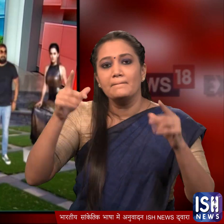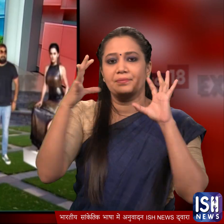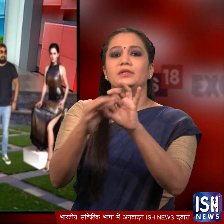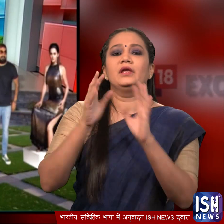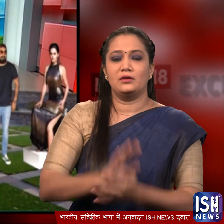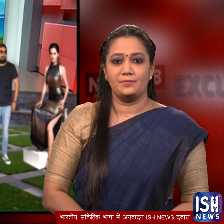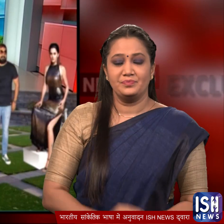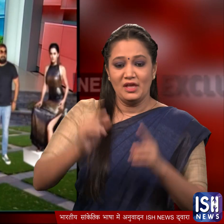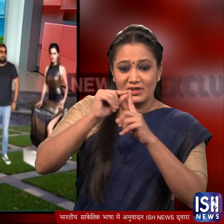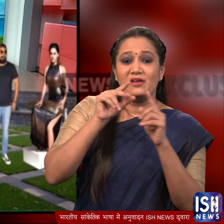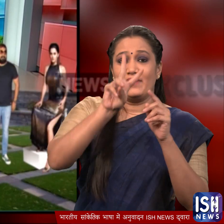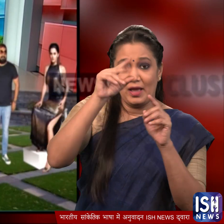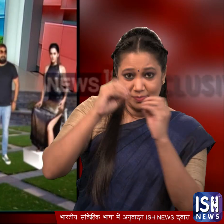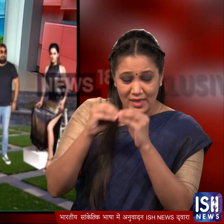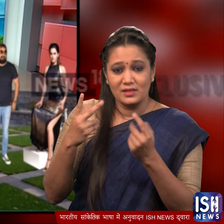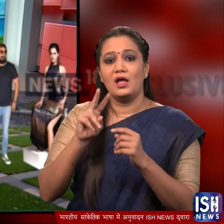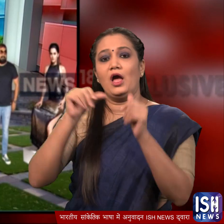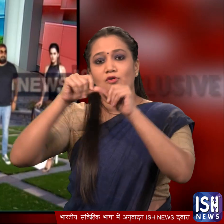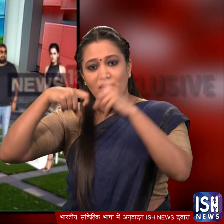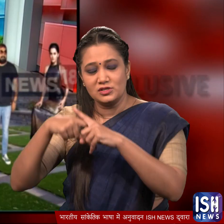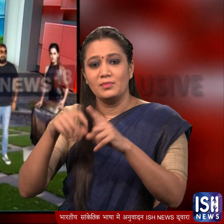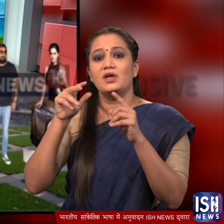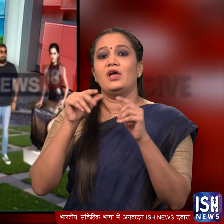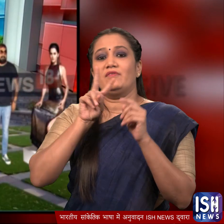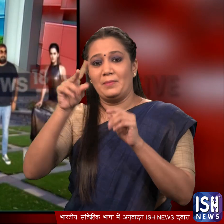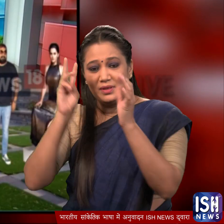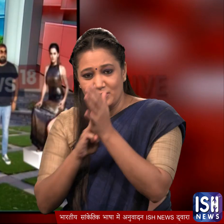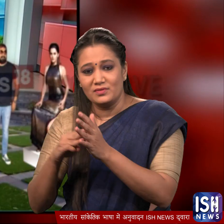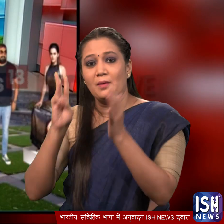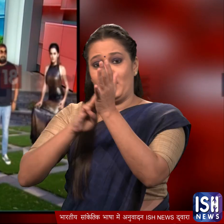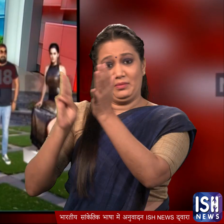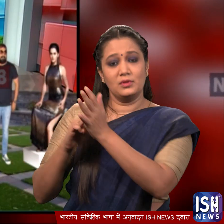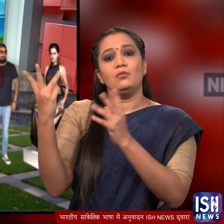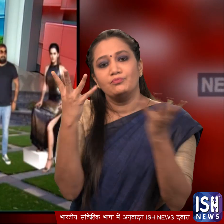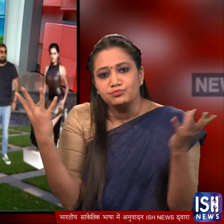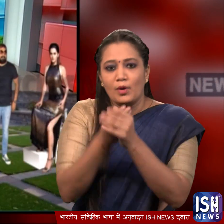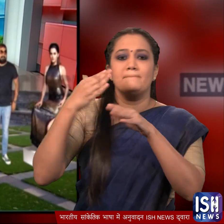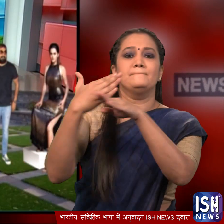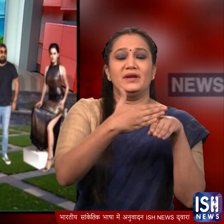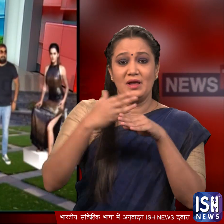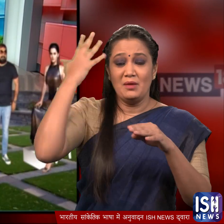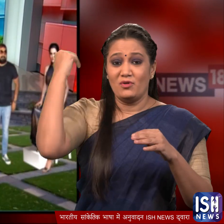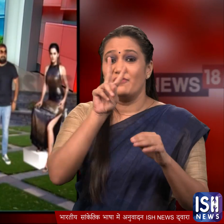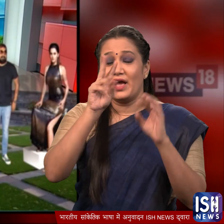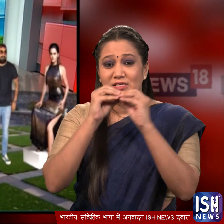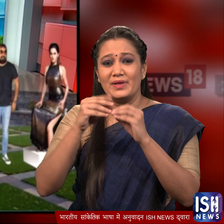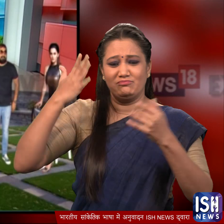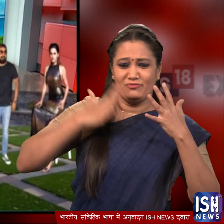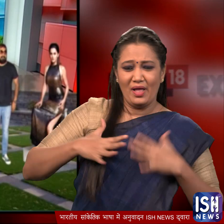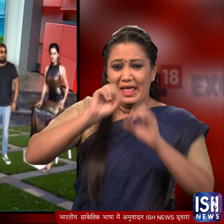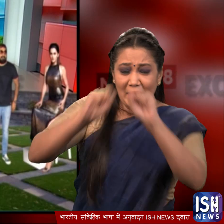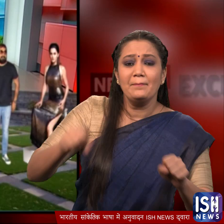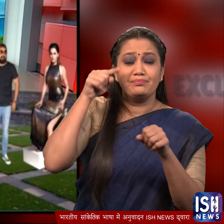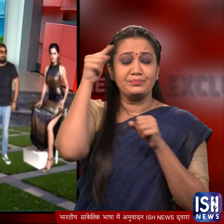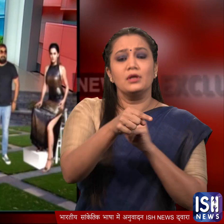फैंटम फिल्म्स नाम की कंपनी से जुड़ी है। इस कंपनी में विकास बहल, अनुराग कश्यप, विक्रमादित्य मोटवानी और मधु मिंटना साझेदार थे, लेकिन विकास बहल